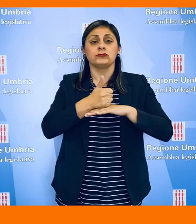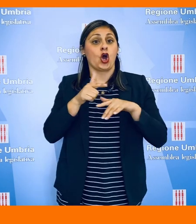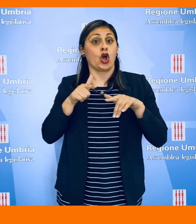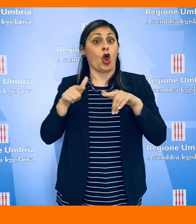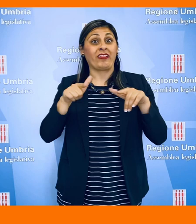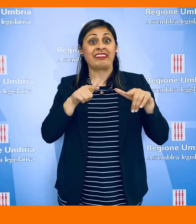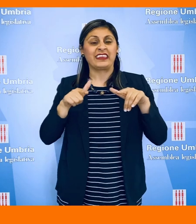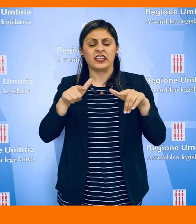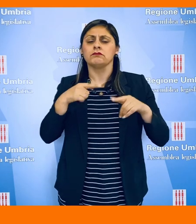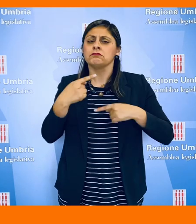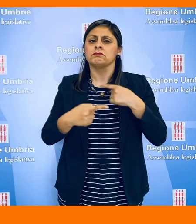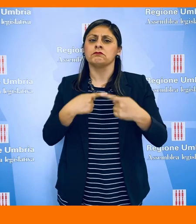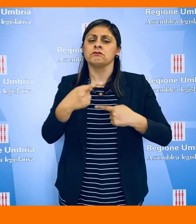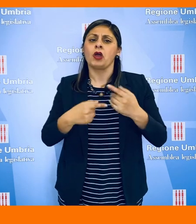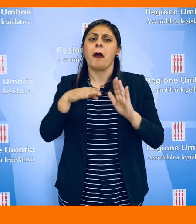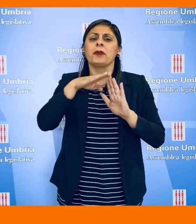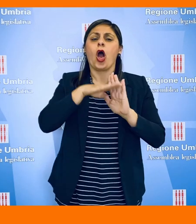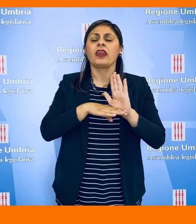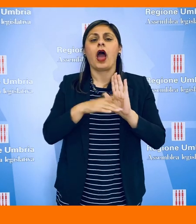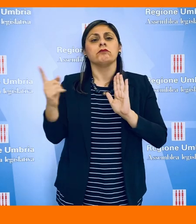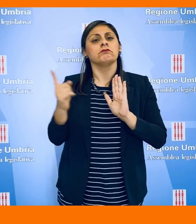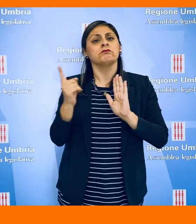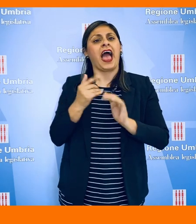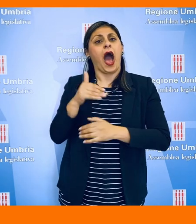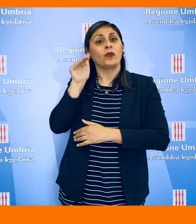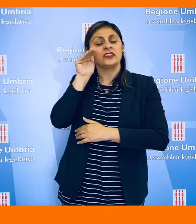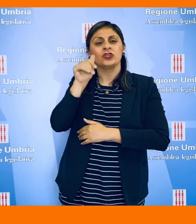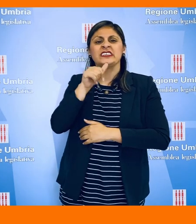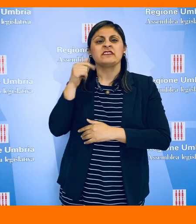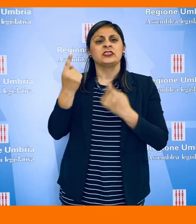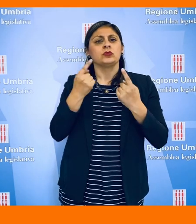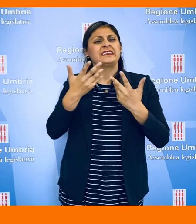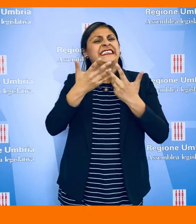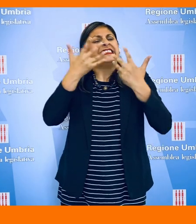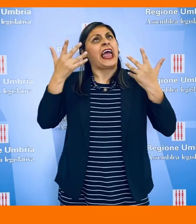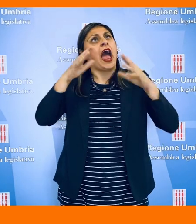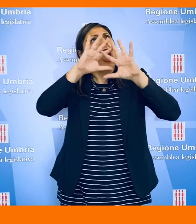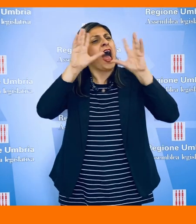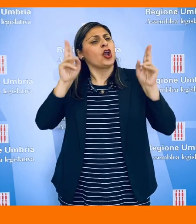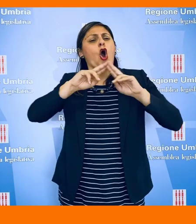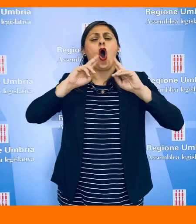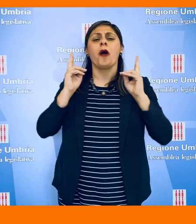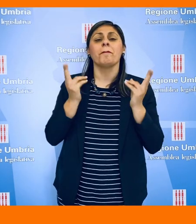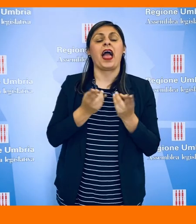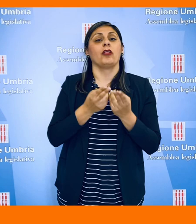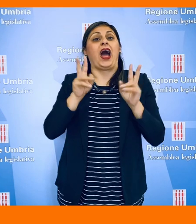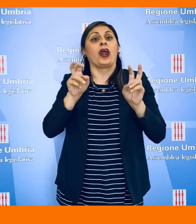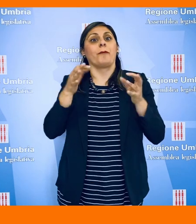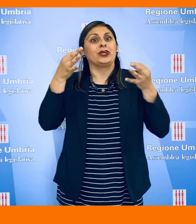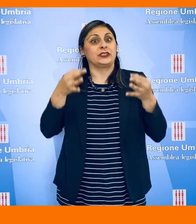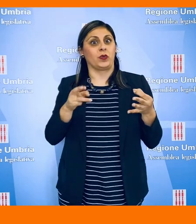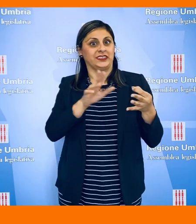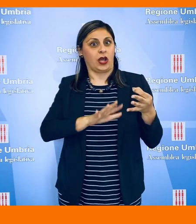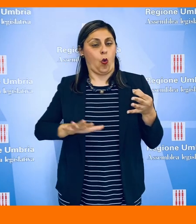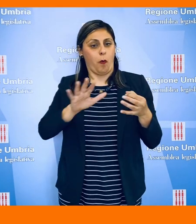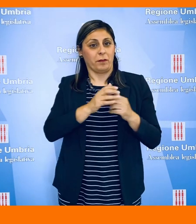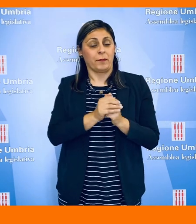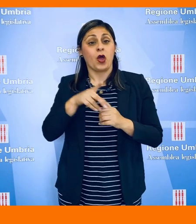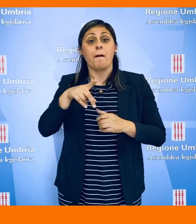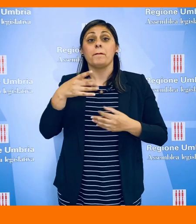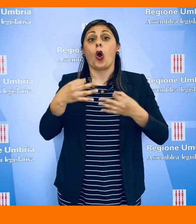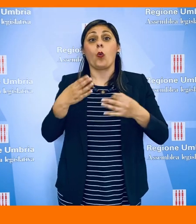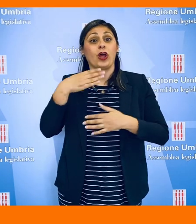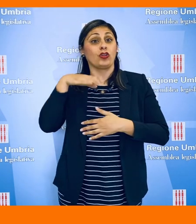Rondini, continua nel suo programma di audizioni per avere un quadro il più possibile completo sul tema della sicurezza in Umbria. Dopo il procuratore capo di